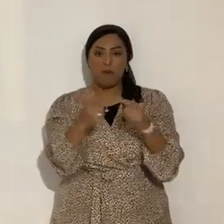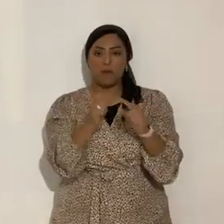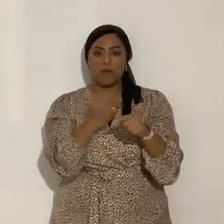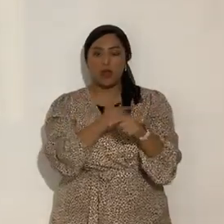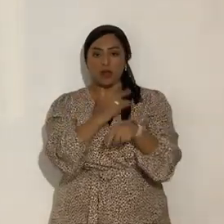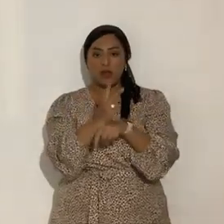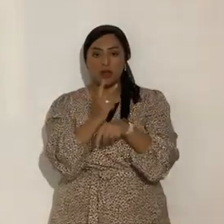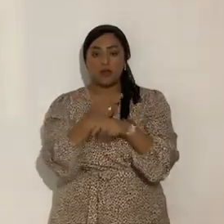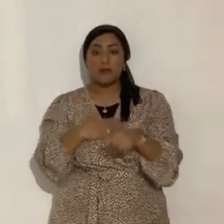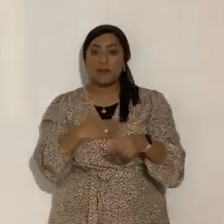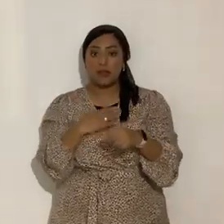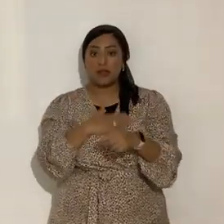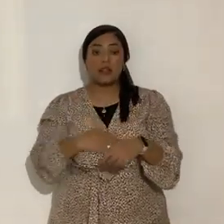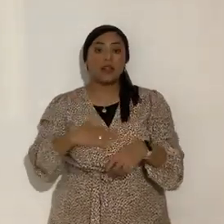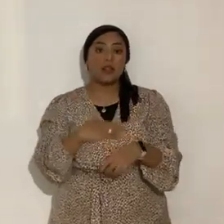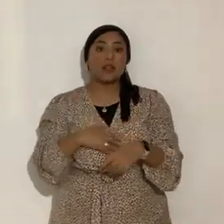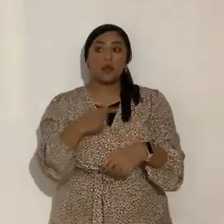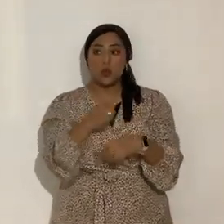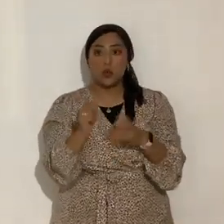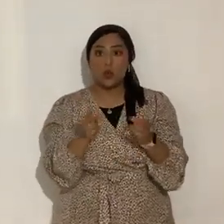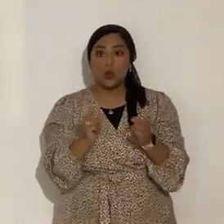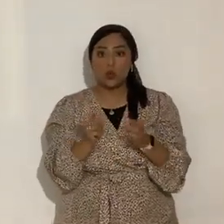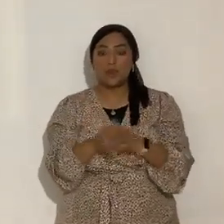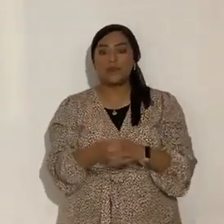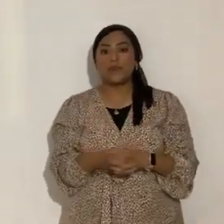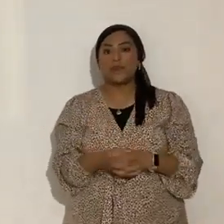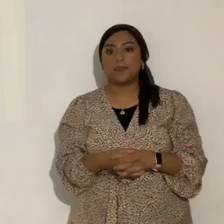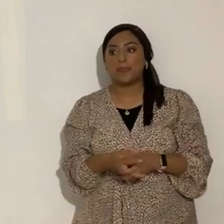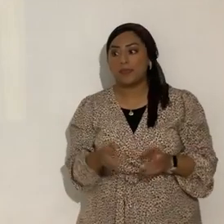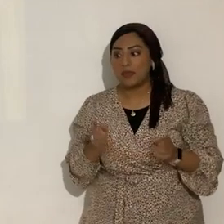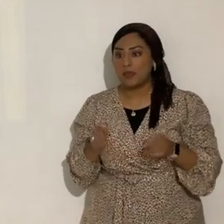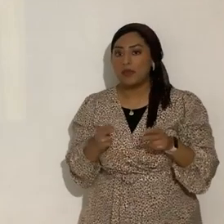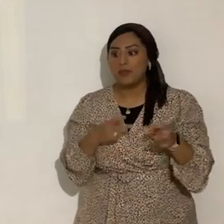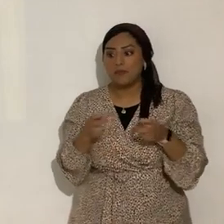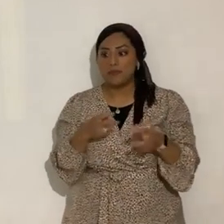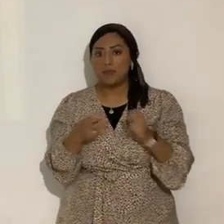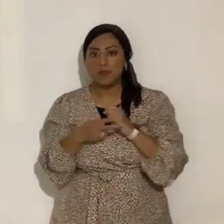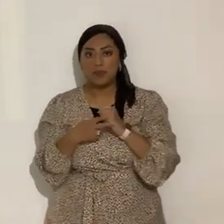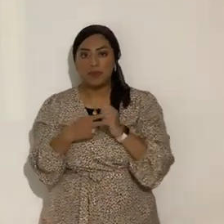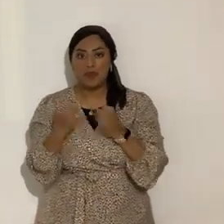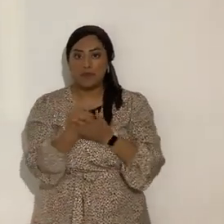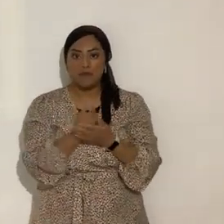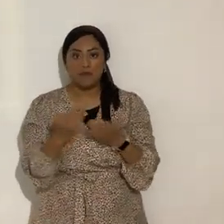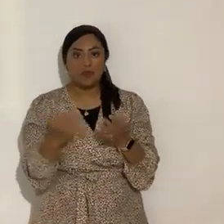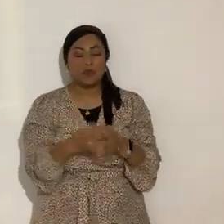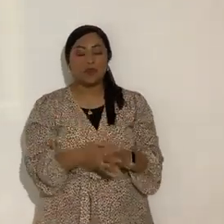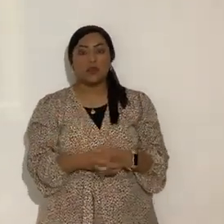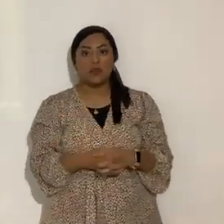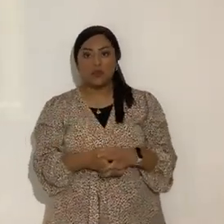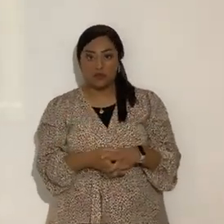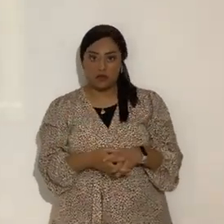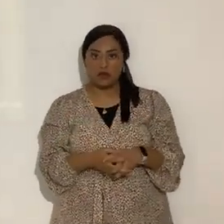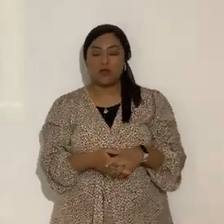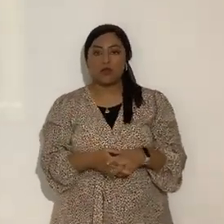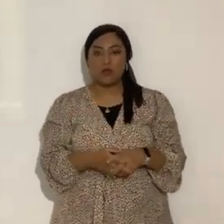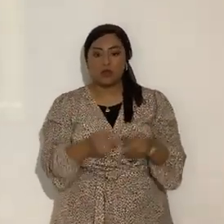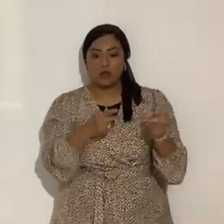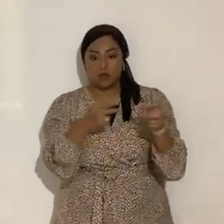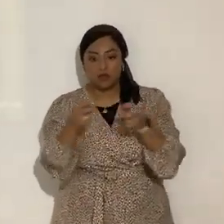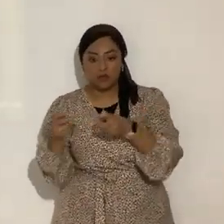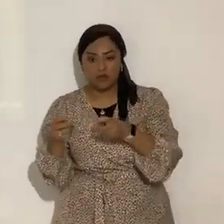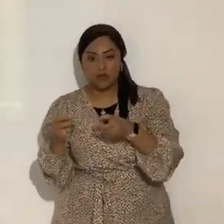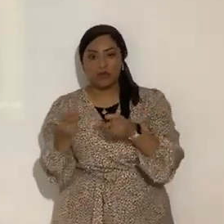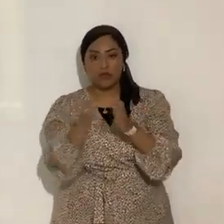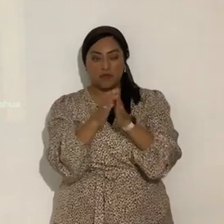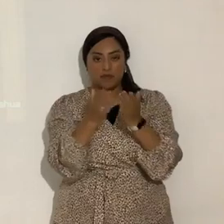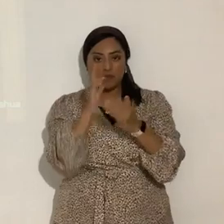Y yo les pido que lo aceleren, hermanos. Aceleren esto de descargar todo el material en discos duros. Bajen las